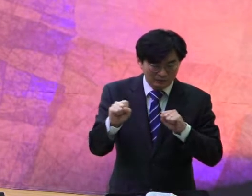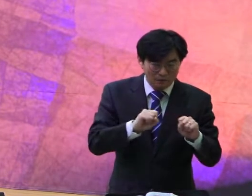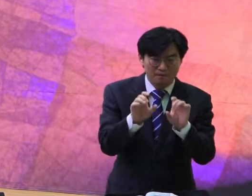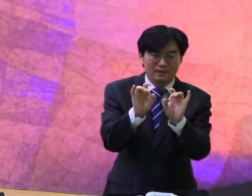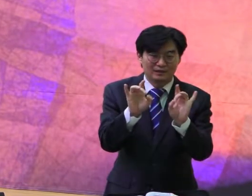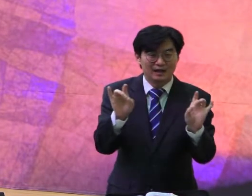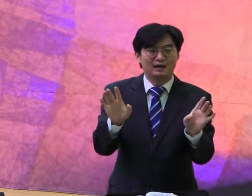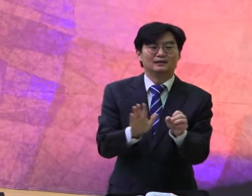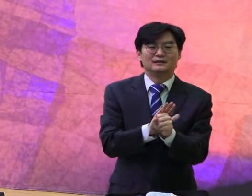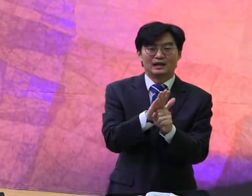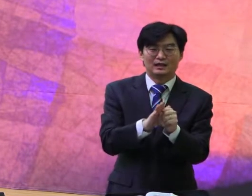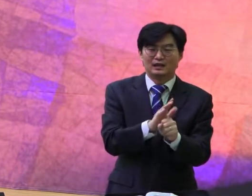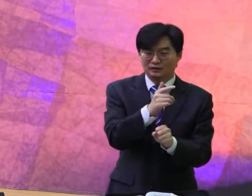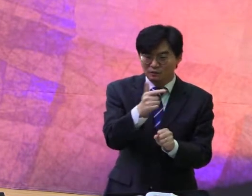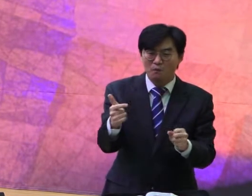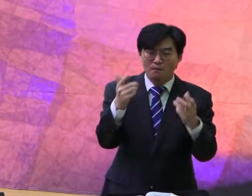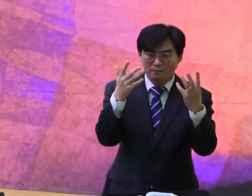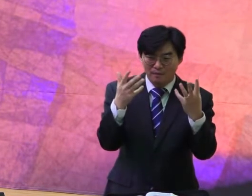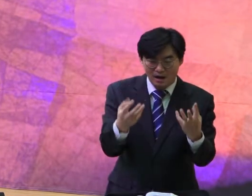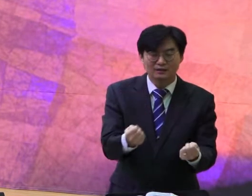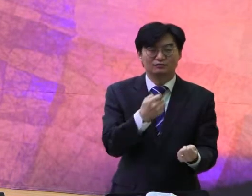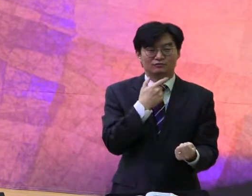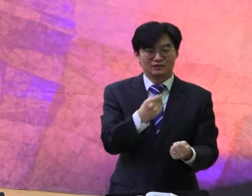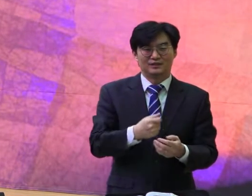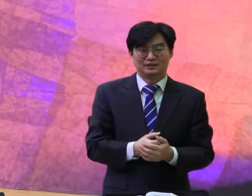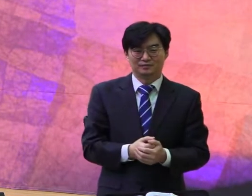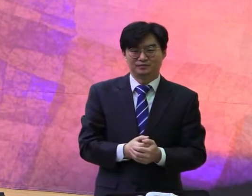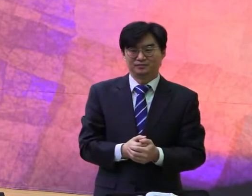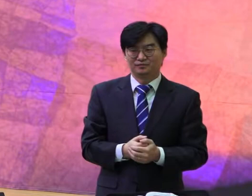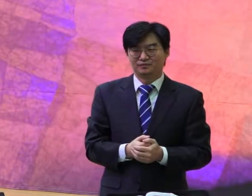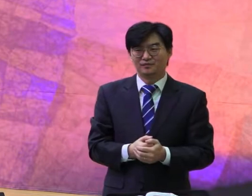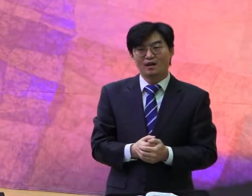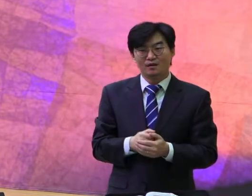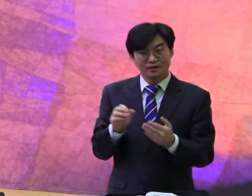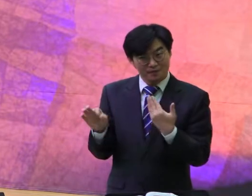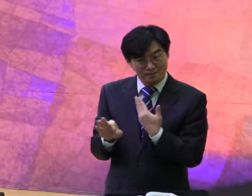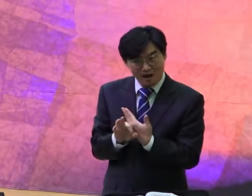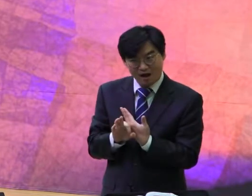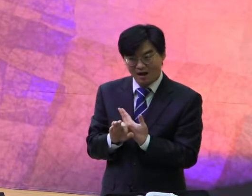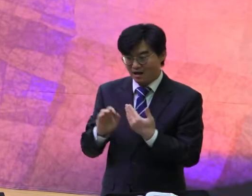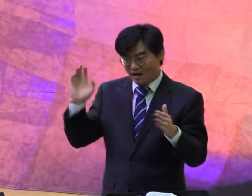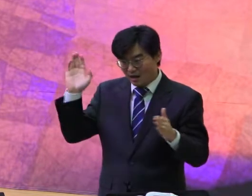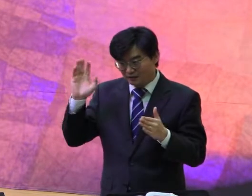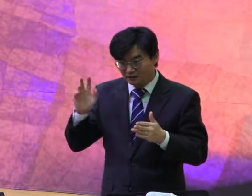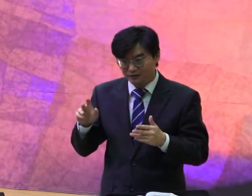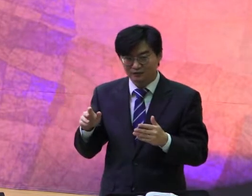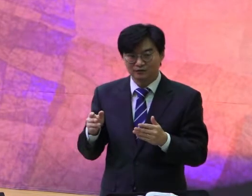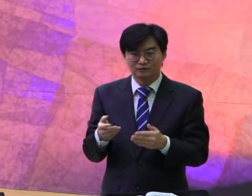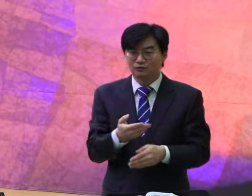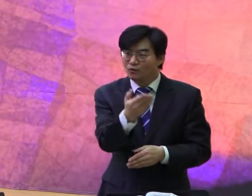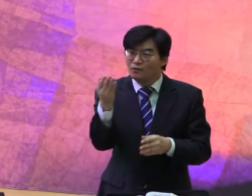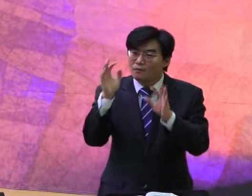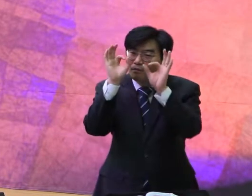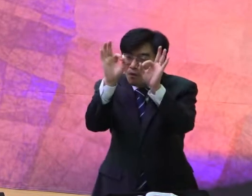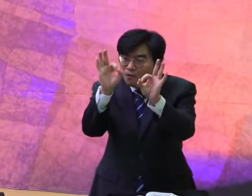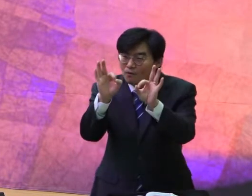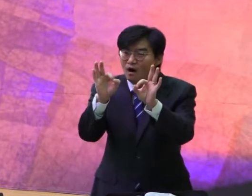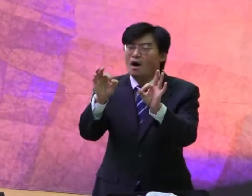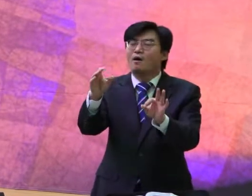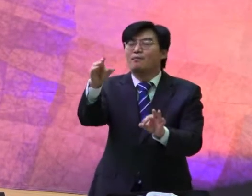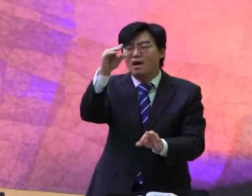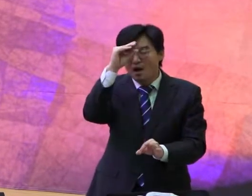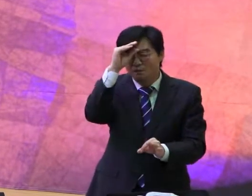공동체 안에서 우리들의 다음 세대가 어른들로부터 신앙을 배우고 그렇게 성장해가는 그런 교회가 되기를